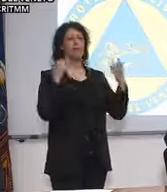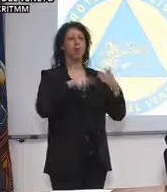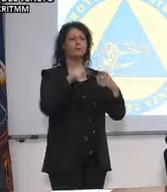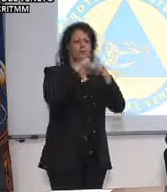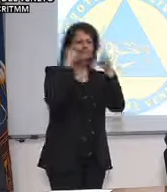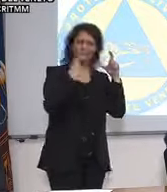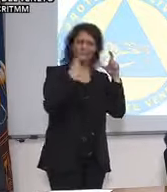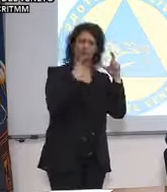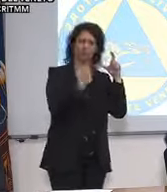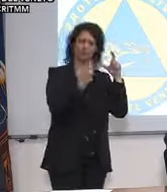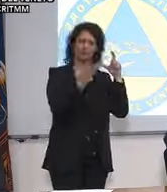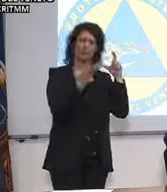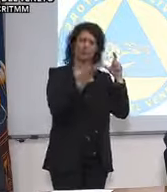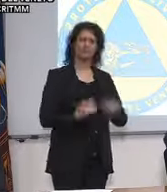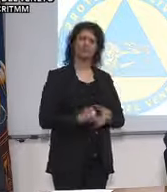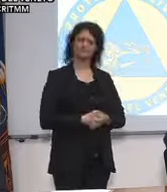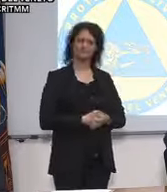rossa.